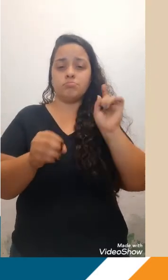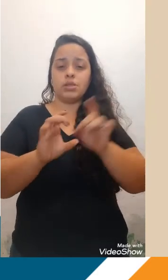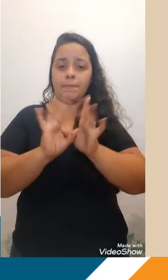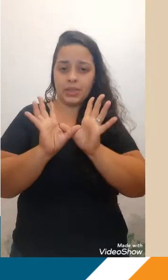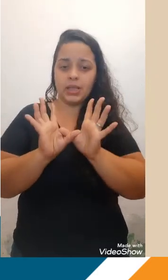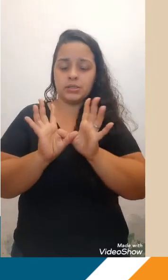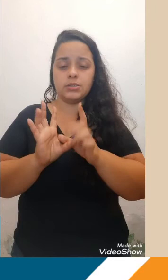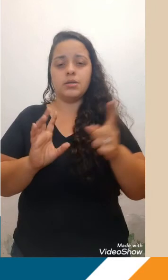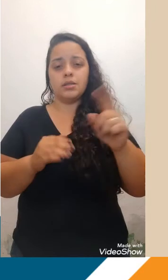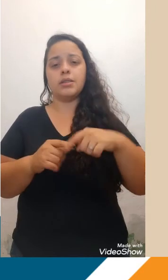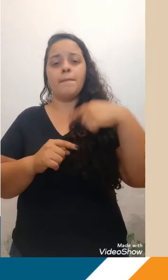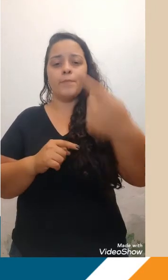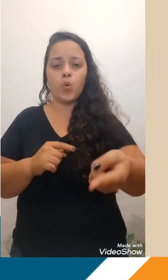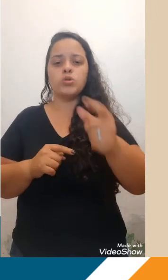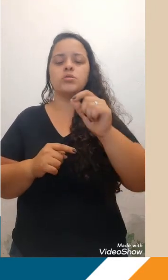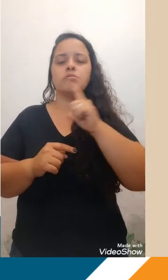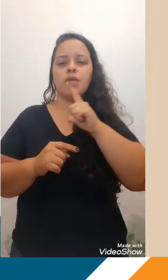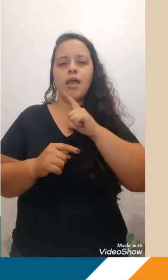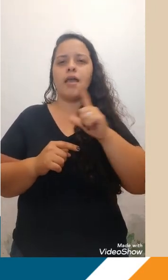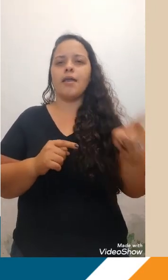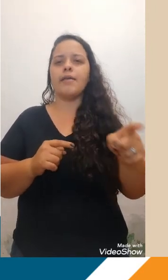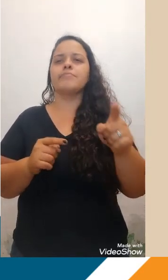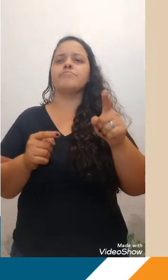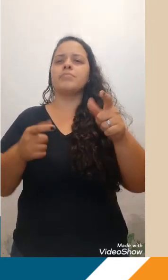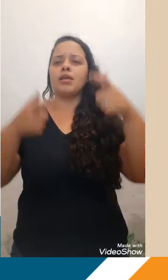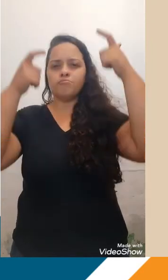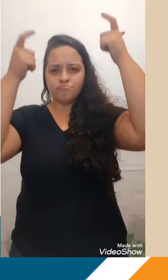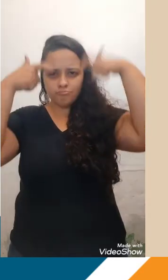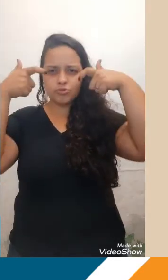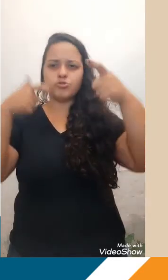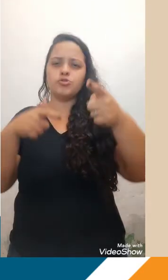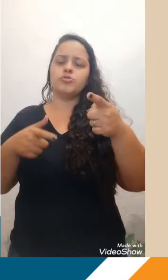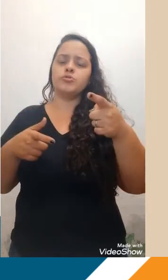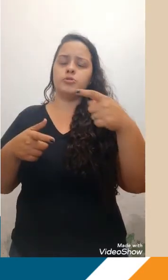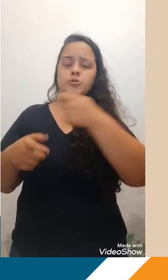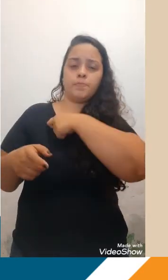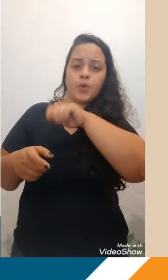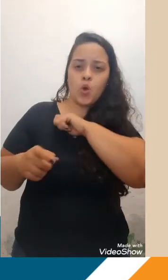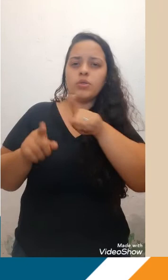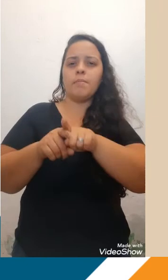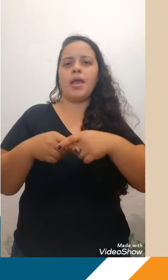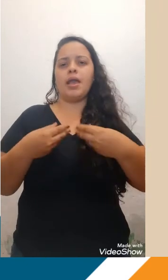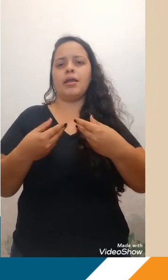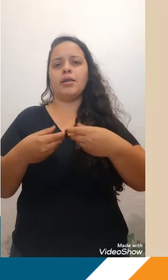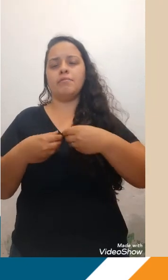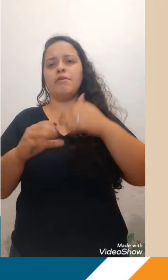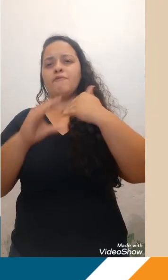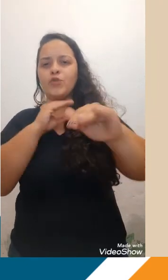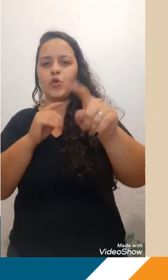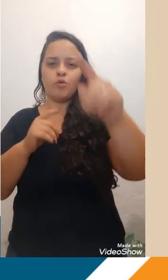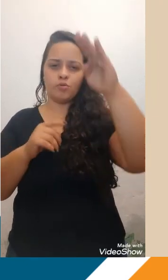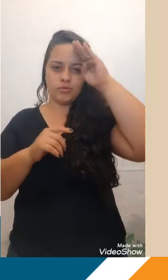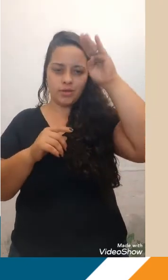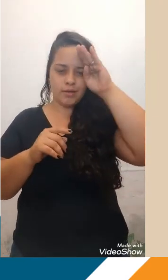independências. Após o retorno da dinastia dos Borbón ao trono espanhol, o envio de tropas espanholas